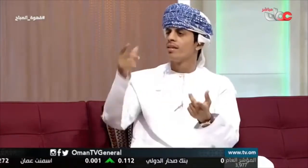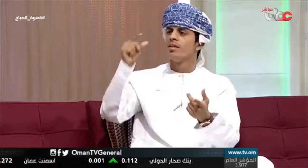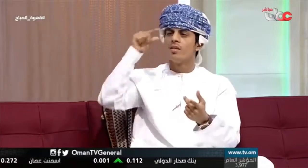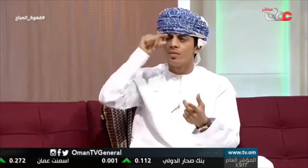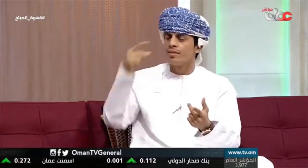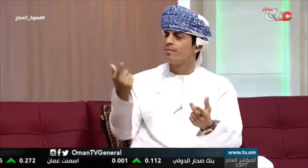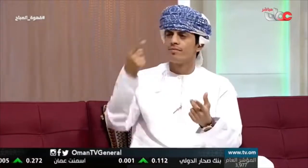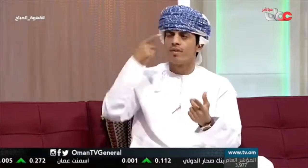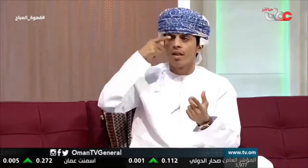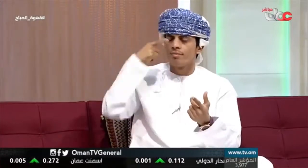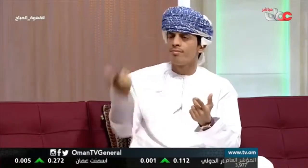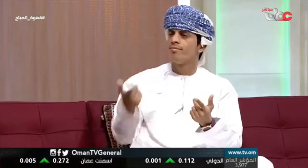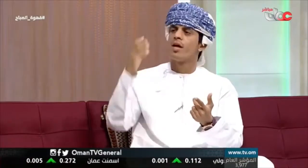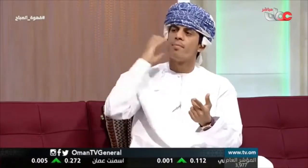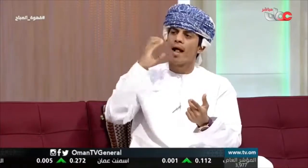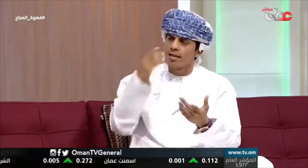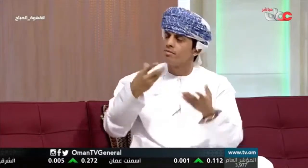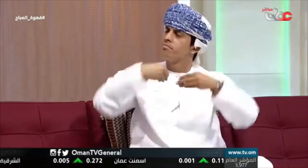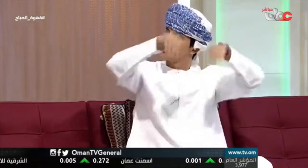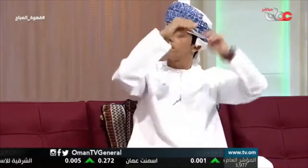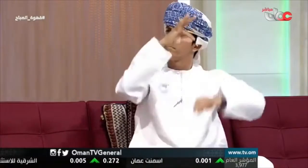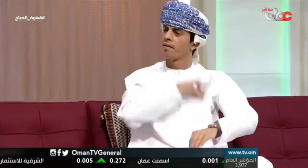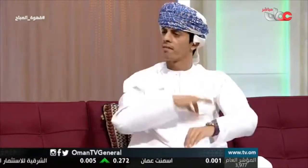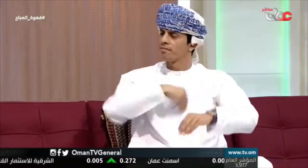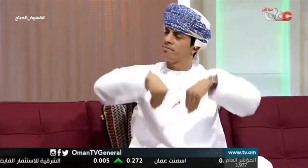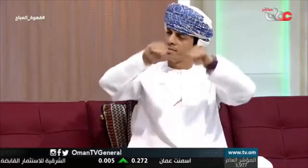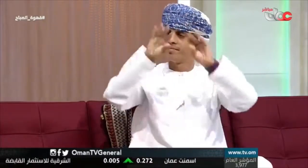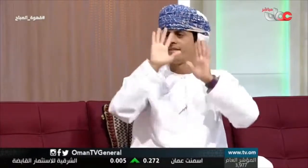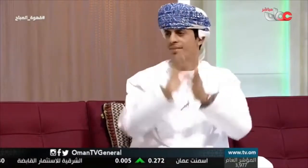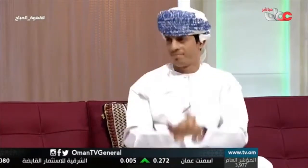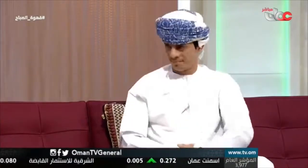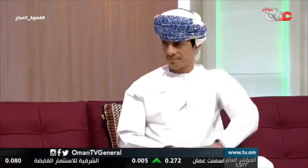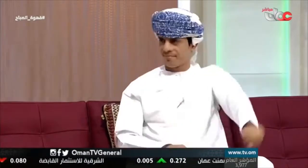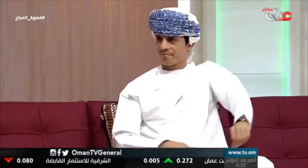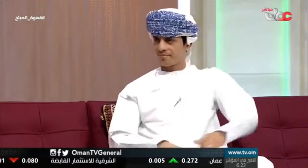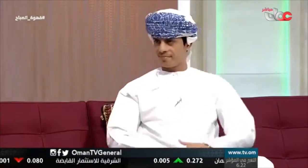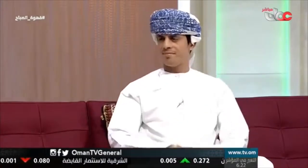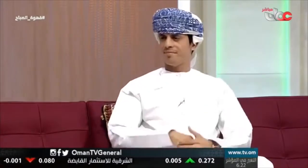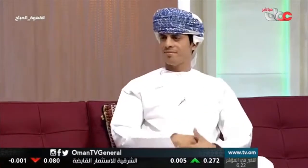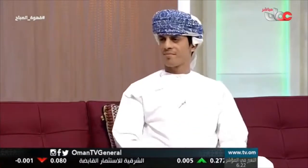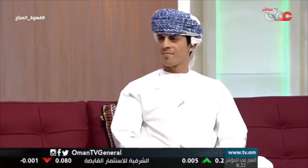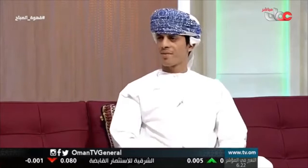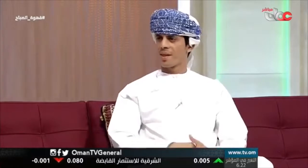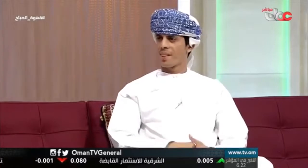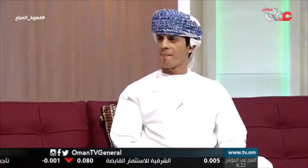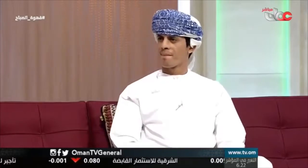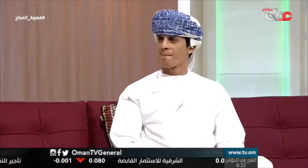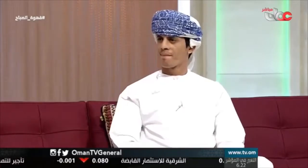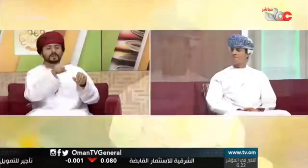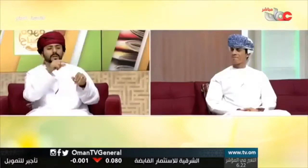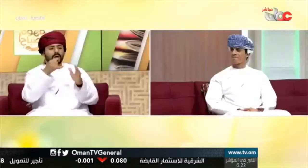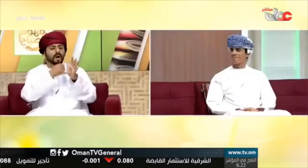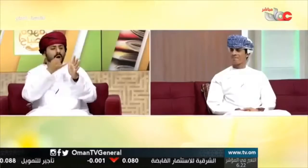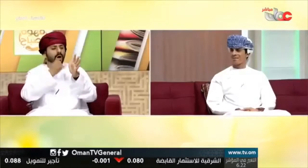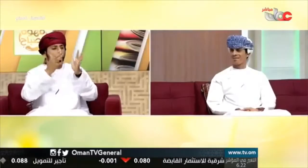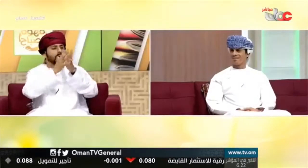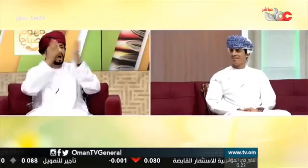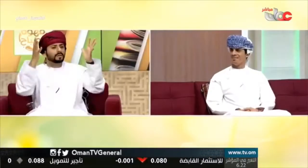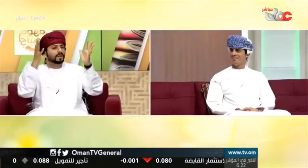دول الخليج أو في جميع محافظات السلطنة، وهو مصدر رزق. ممتاز ممتاز جدا. سؤال التالي بالنسبة